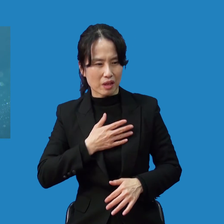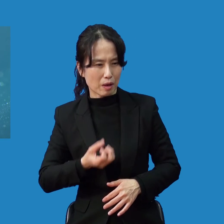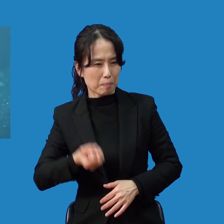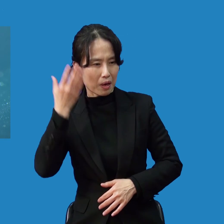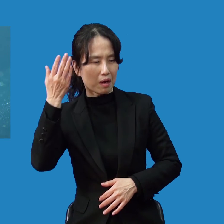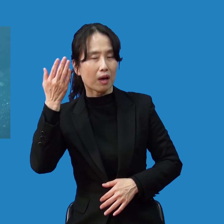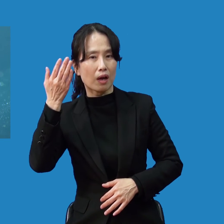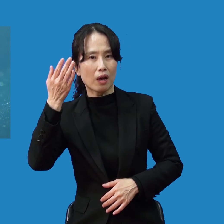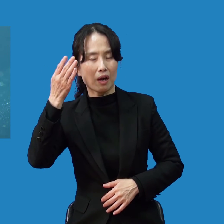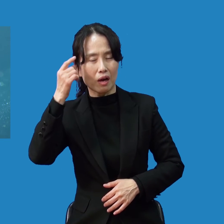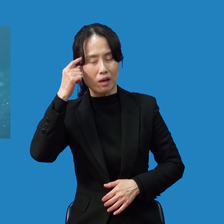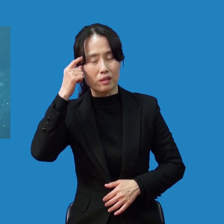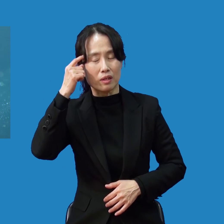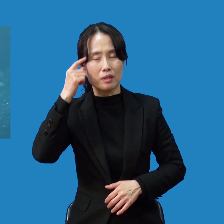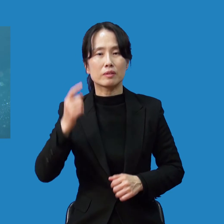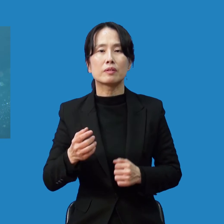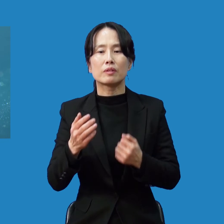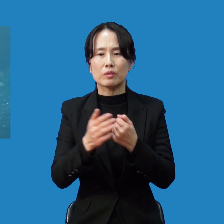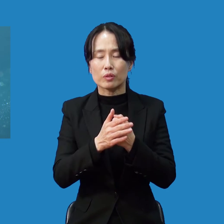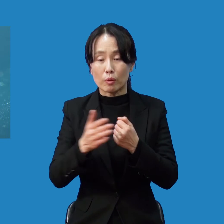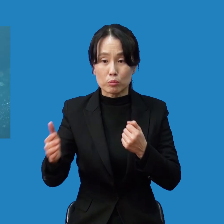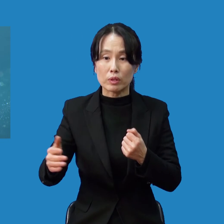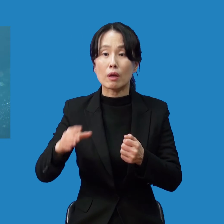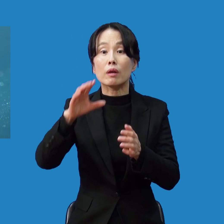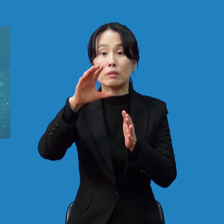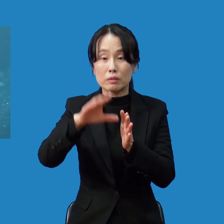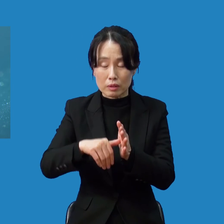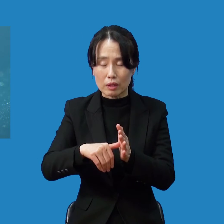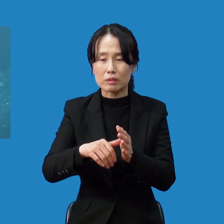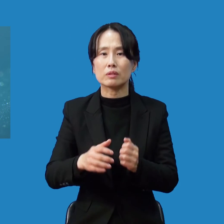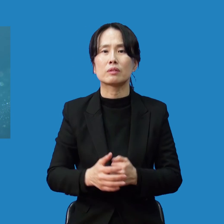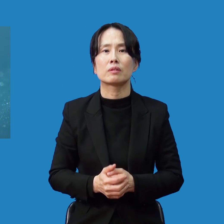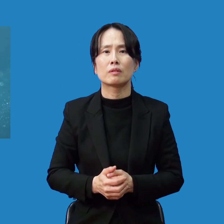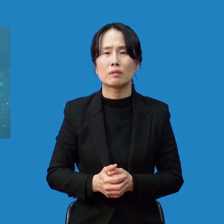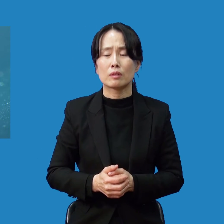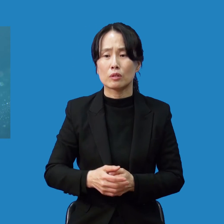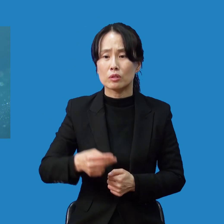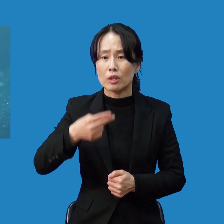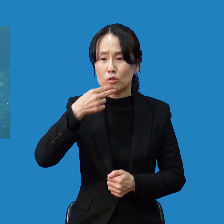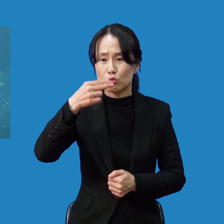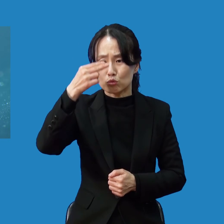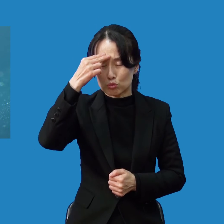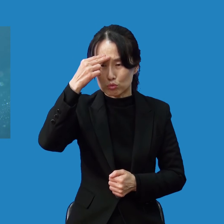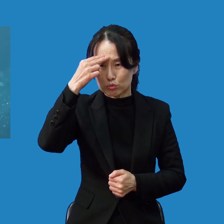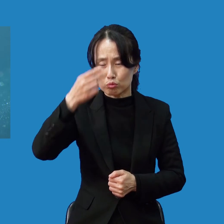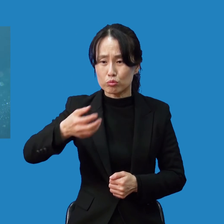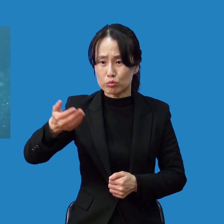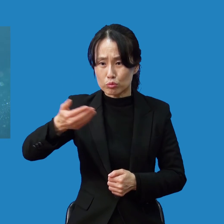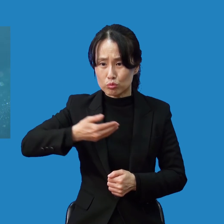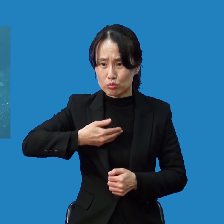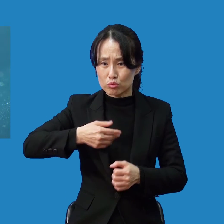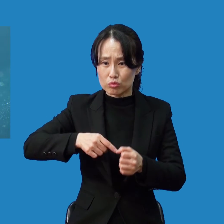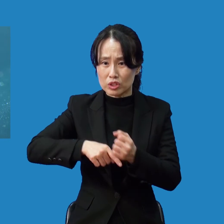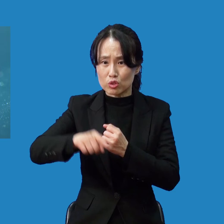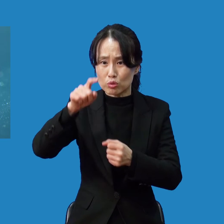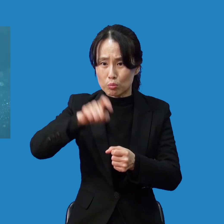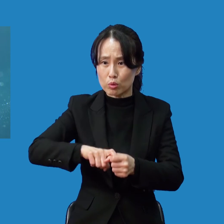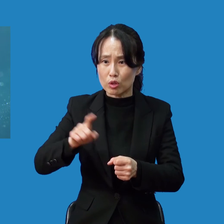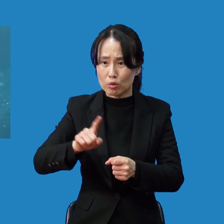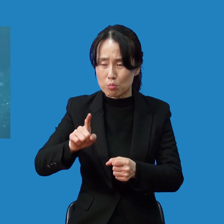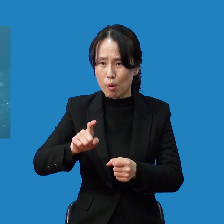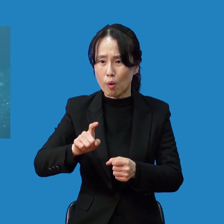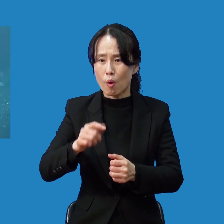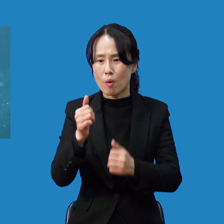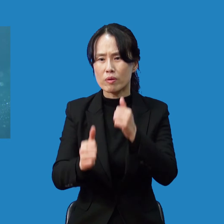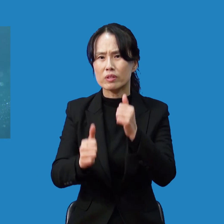그러니까 그때는 아디아포라가 중요한 것이 아니라 저 사람들이 내가 크리스찬인 걸 알고 그걸 꺾으려고 좀 일부러 그러고